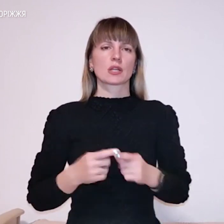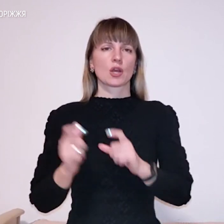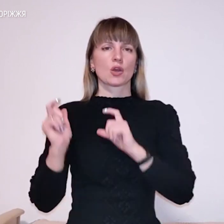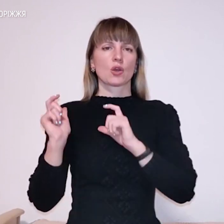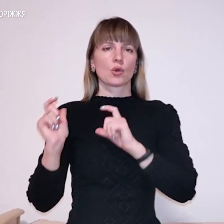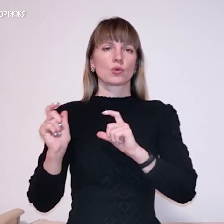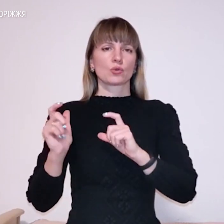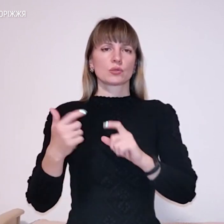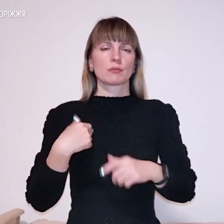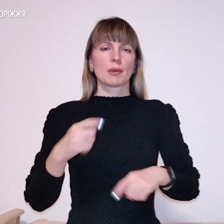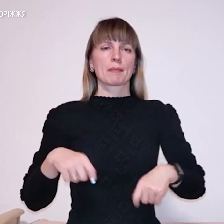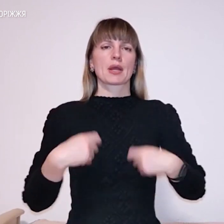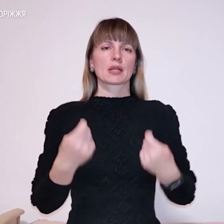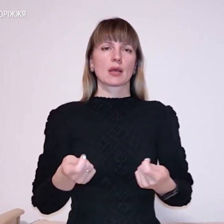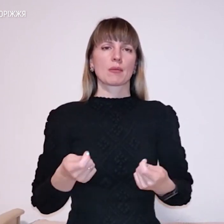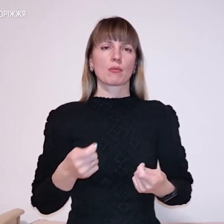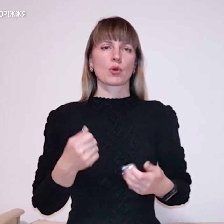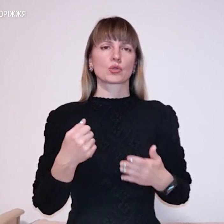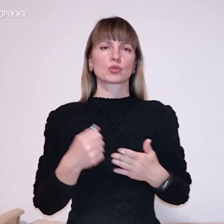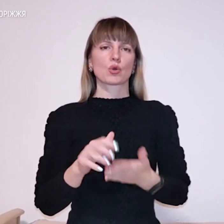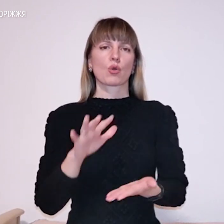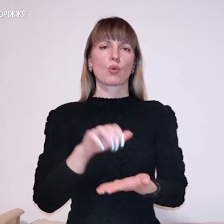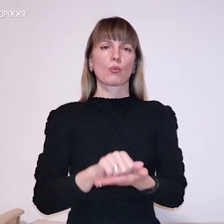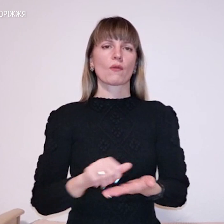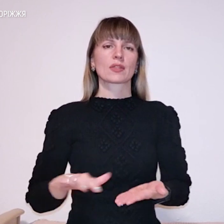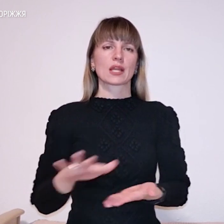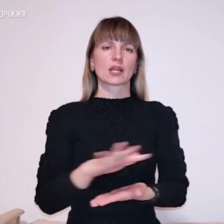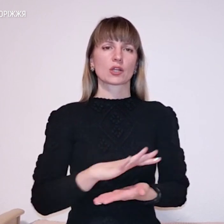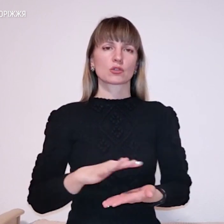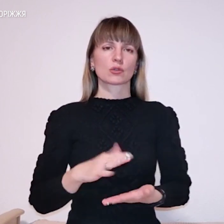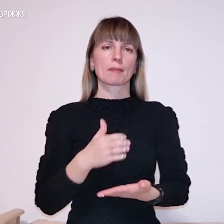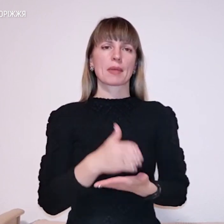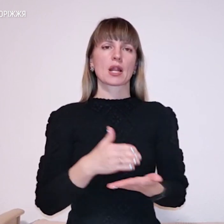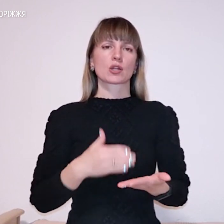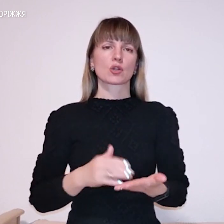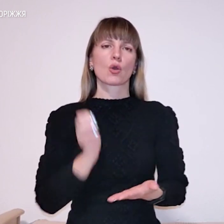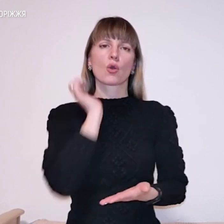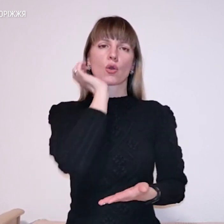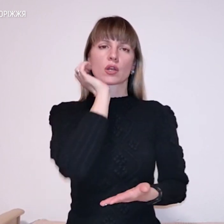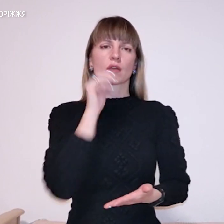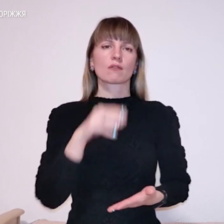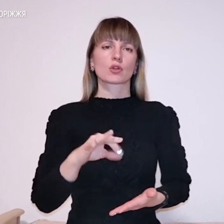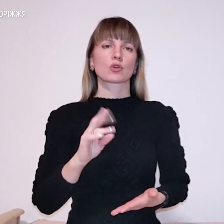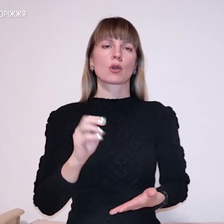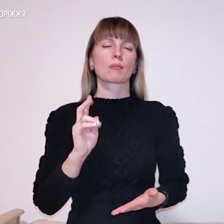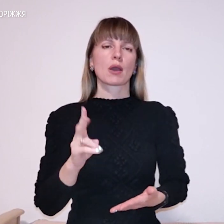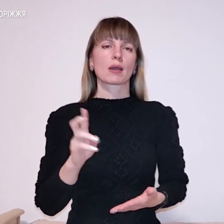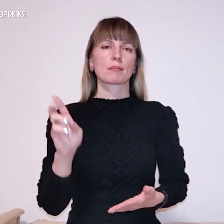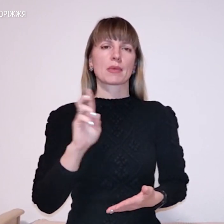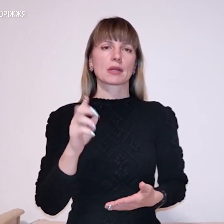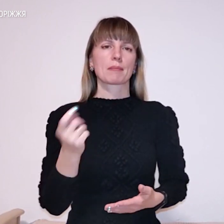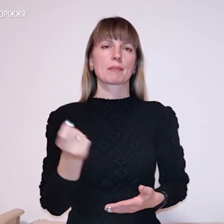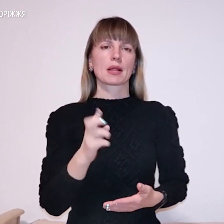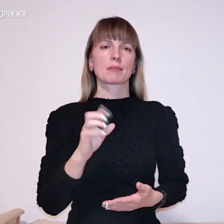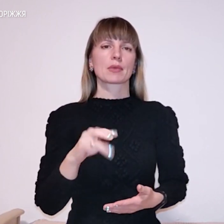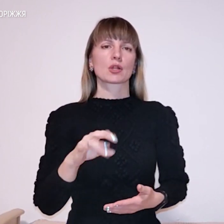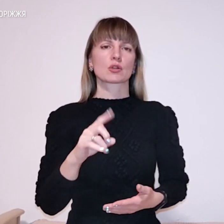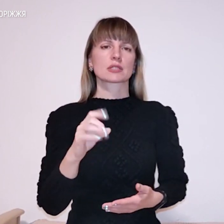Частину цього вантажу ми передамо до окупованих територій – Мелітополь, Оріхів, Токмак, Бердянськ, Мала Білозерка. Тобто всюди,